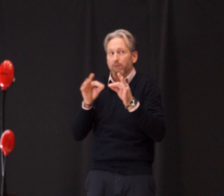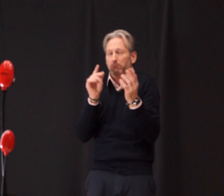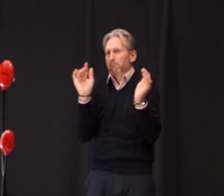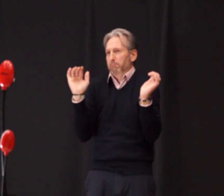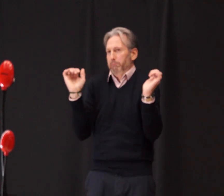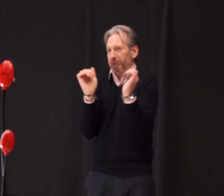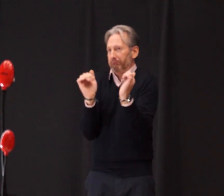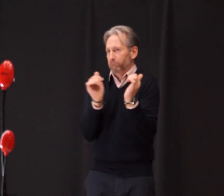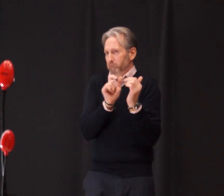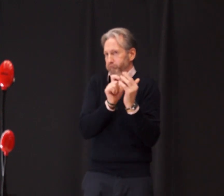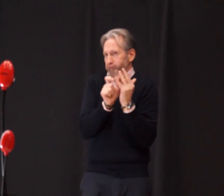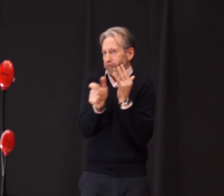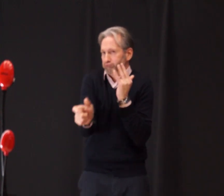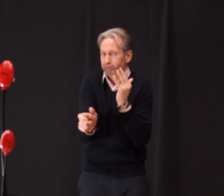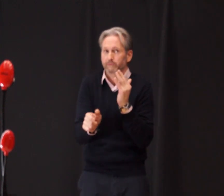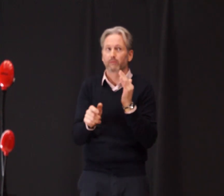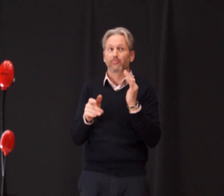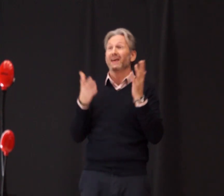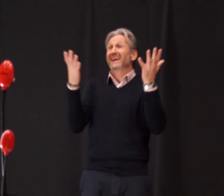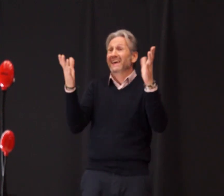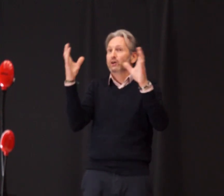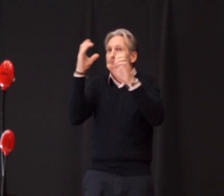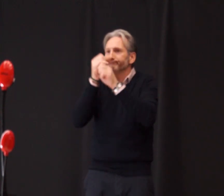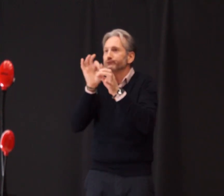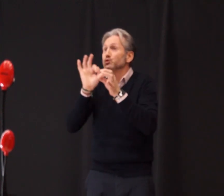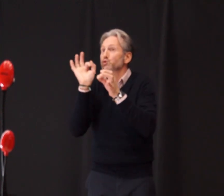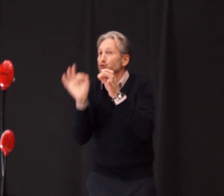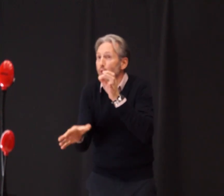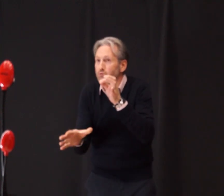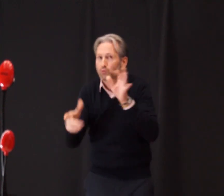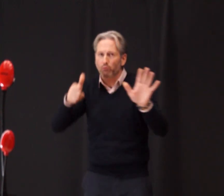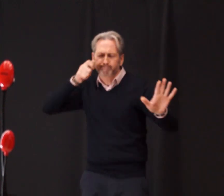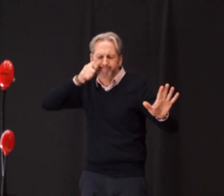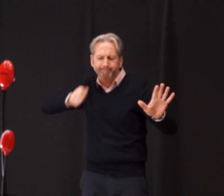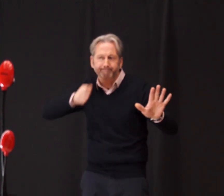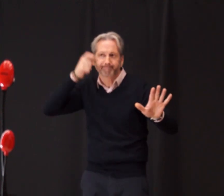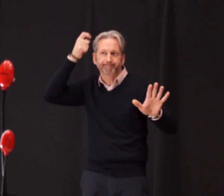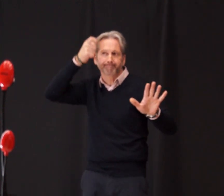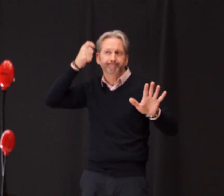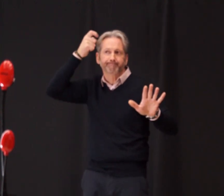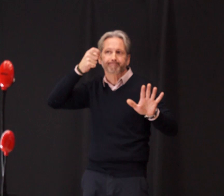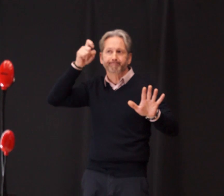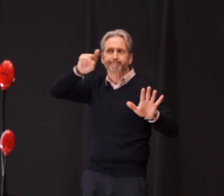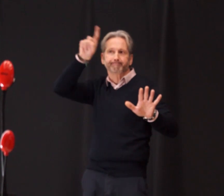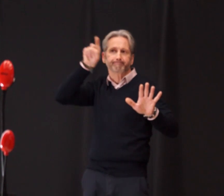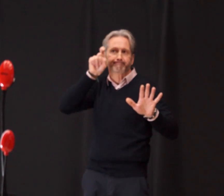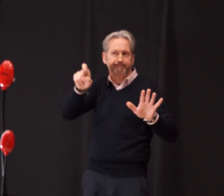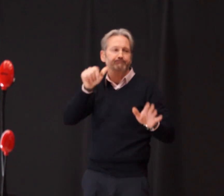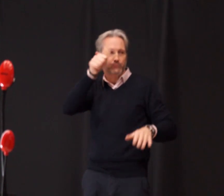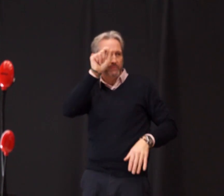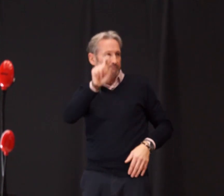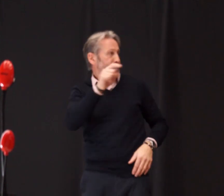Voilà, je voulais vous donner quelques petits focus d'expérience de terrain. Maintenant, la question